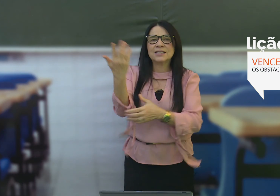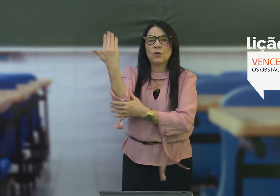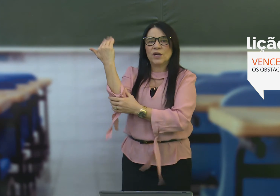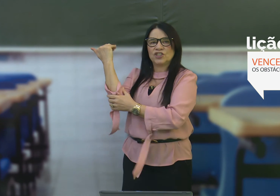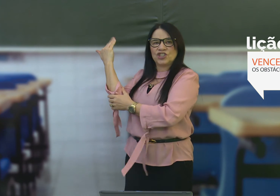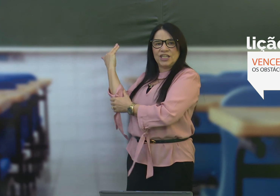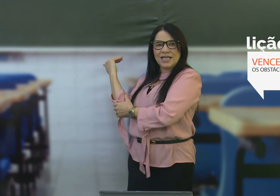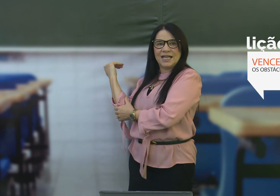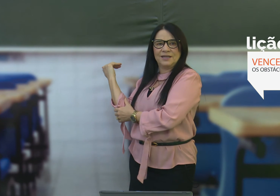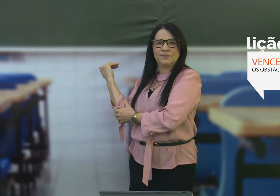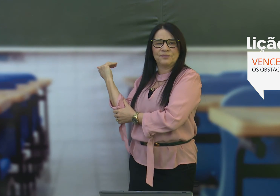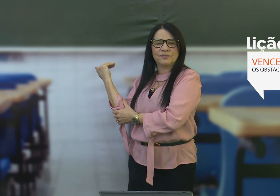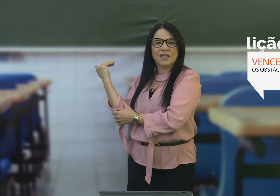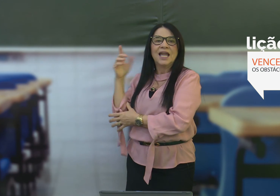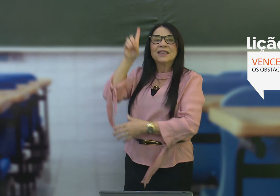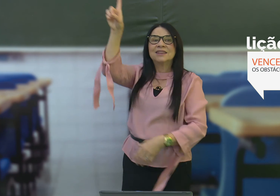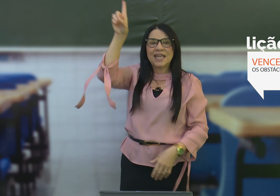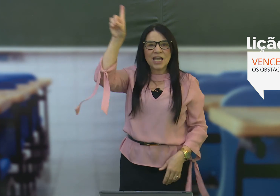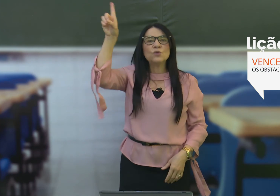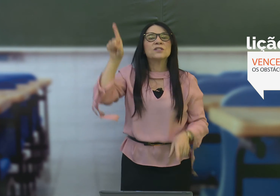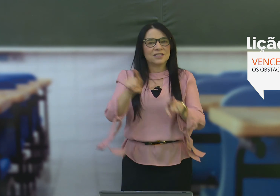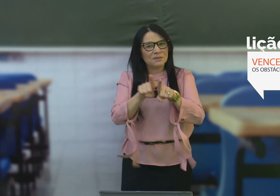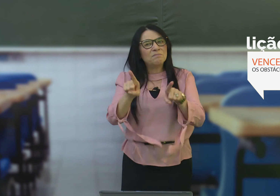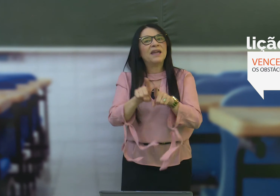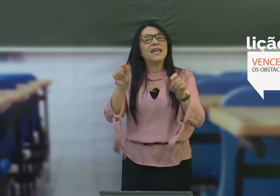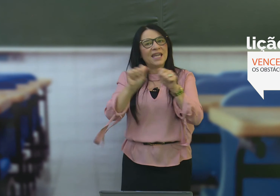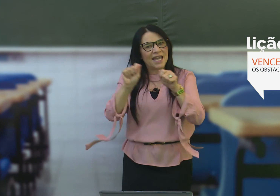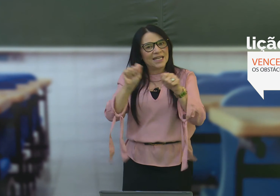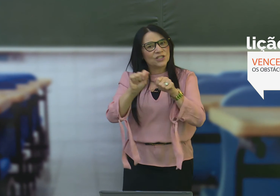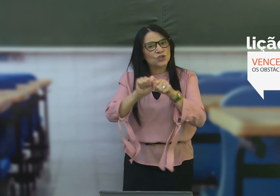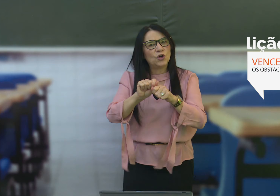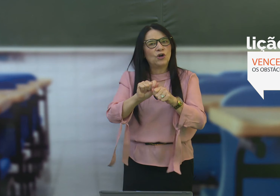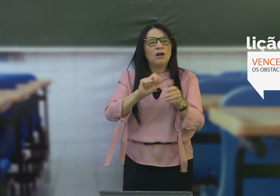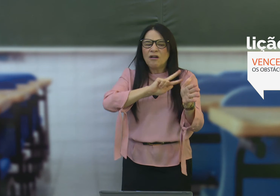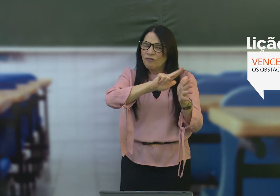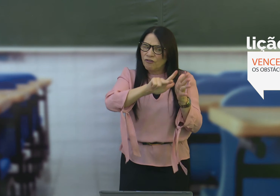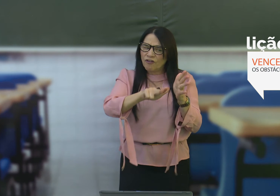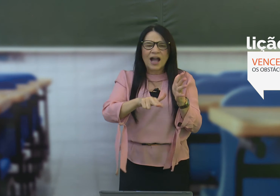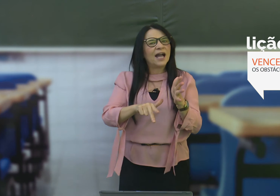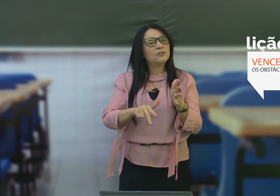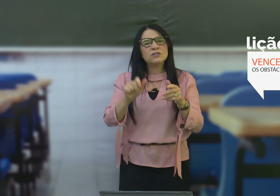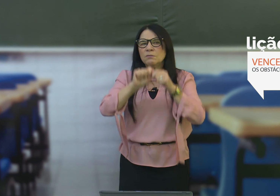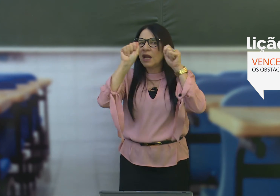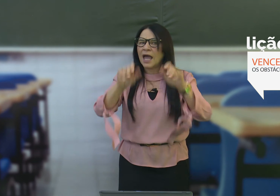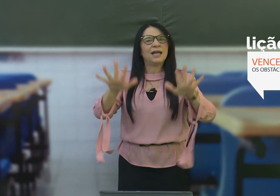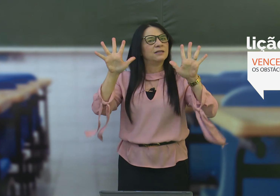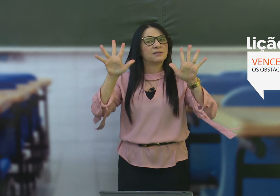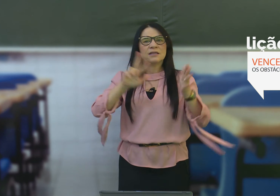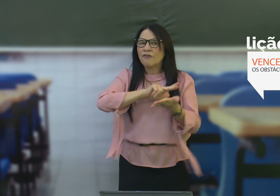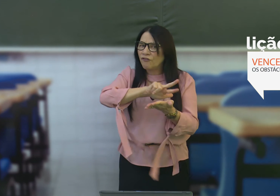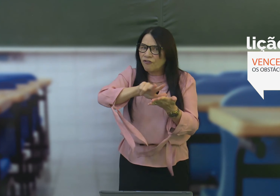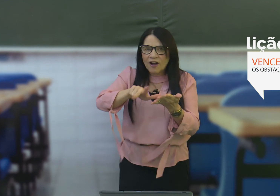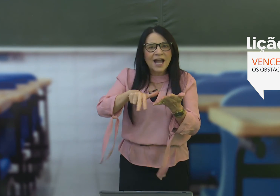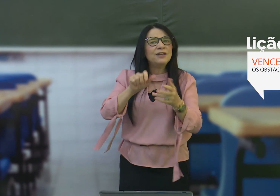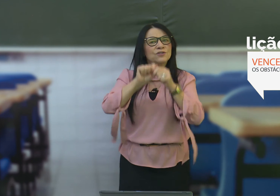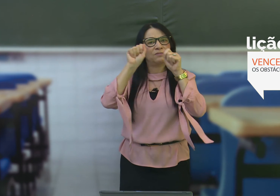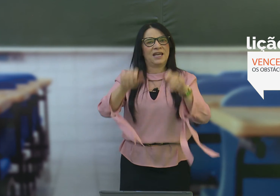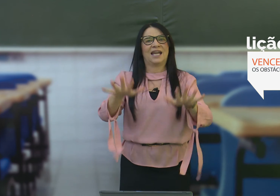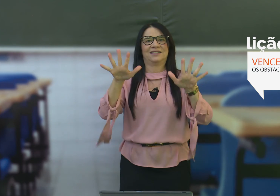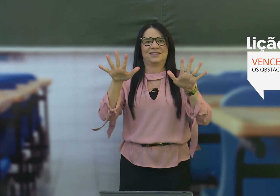geração antiga, Deus também realizou vários milagres. Vários milagres.